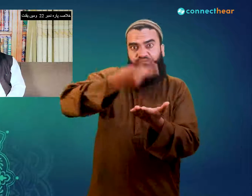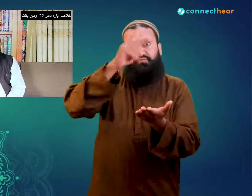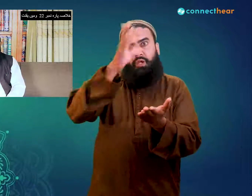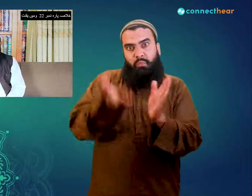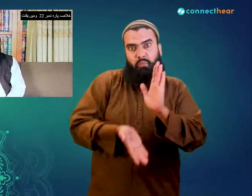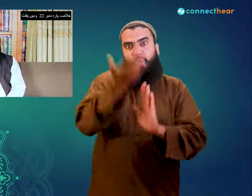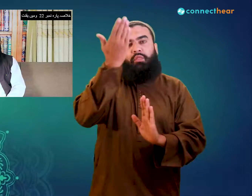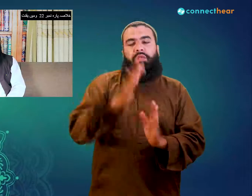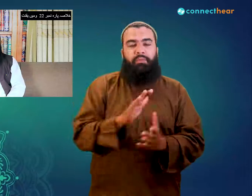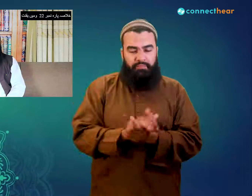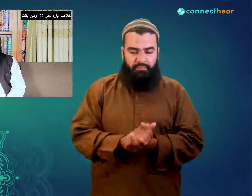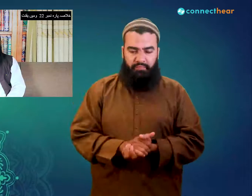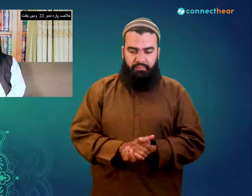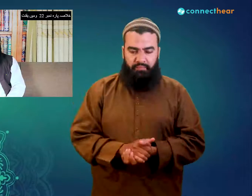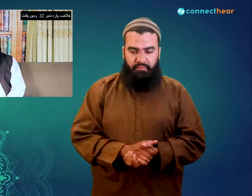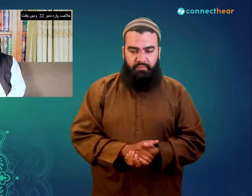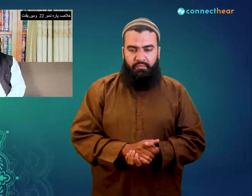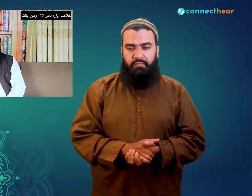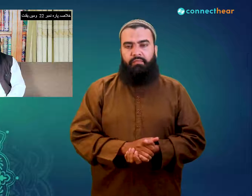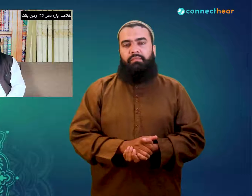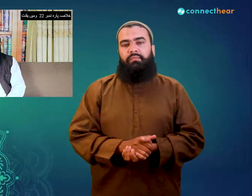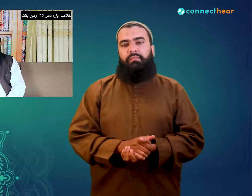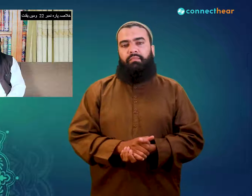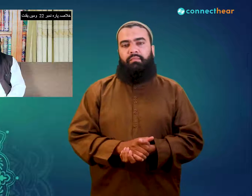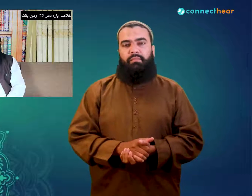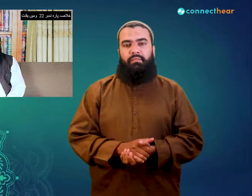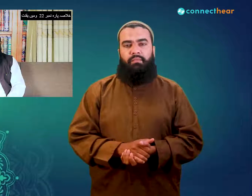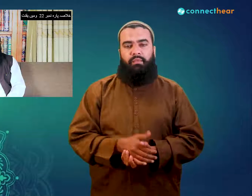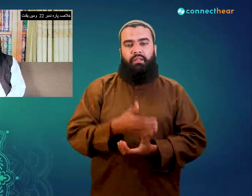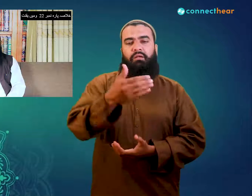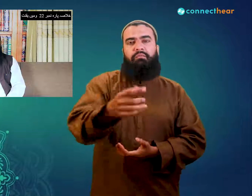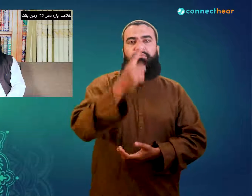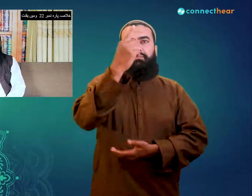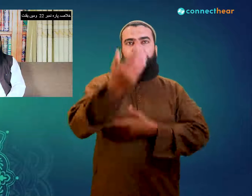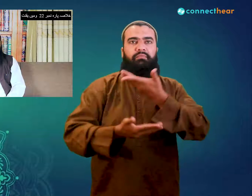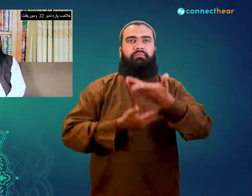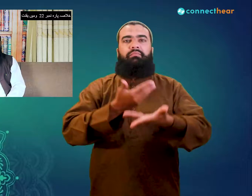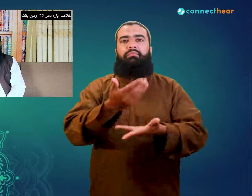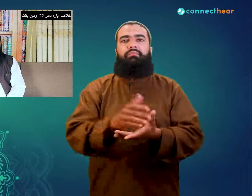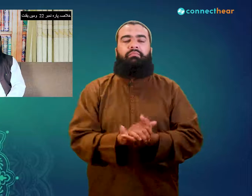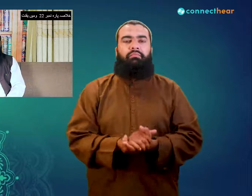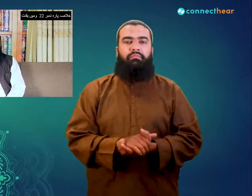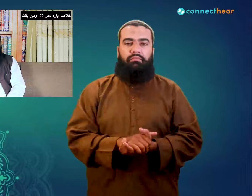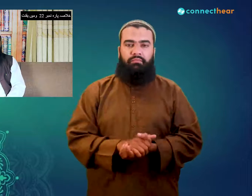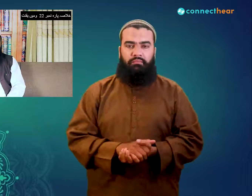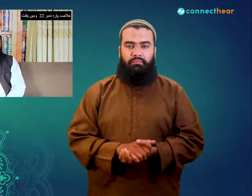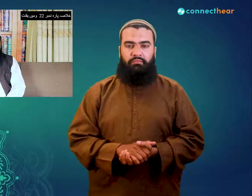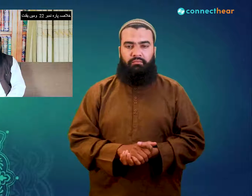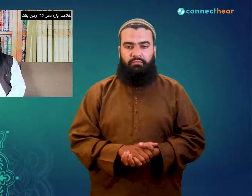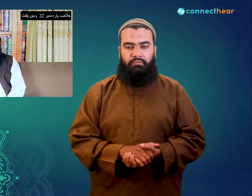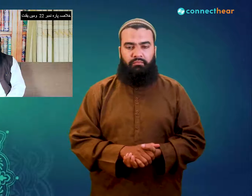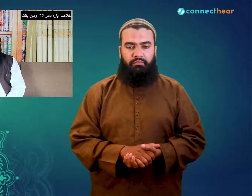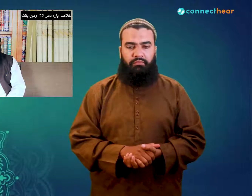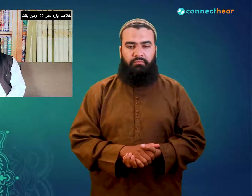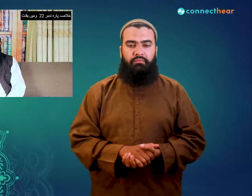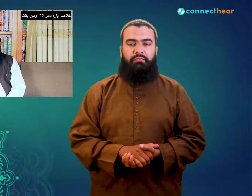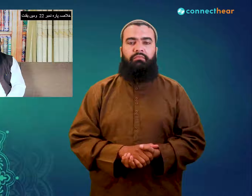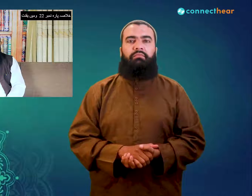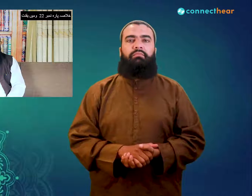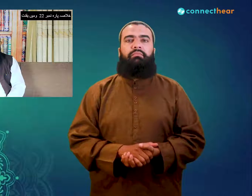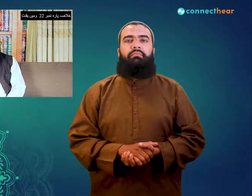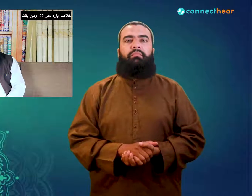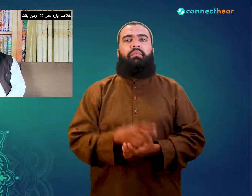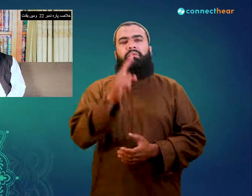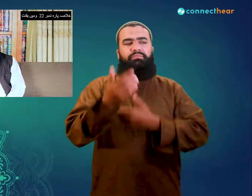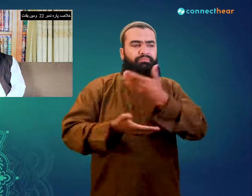رکوع نمبر 18 آیت نمبر 7 اور 8، لقد حق القول علی اکثرہم فہم لا یؤمنون،